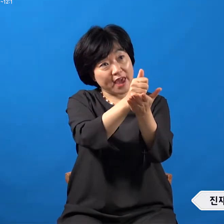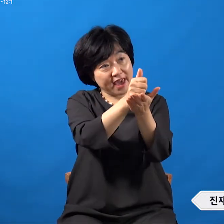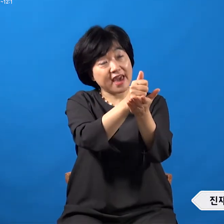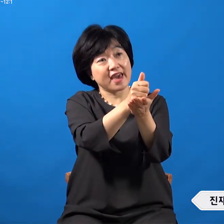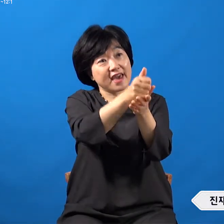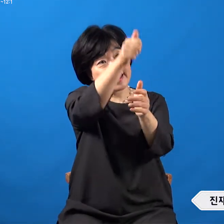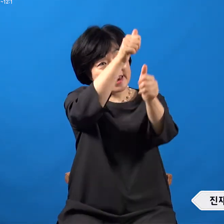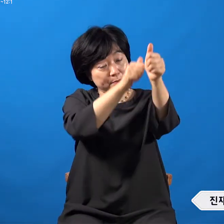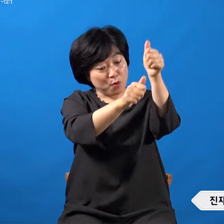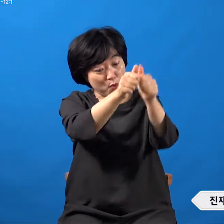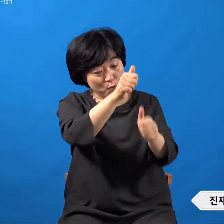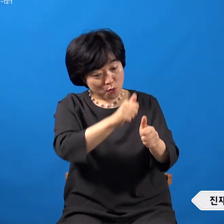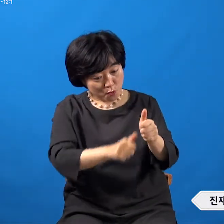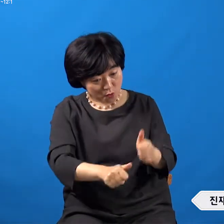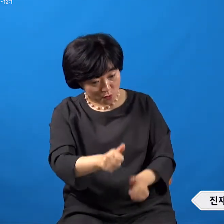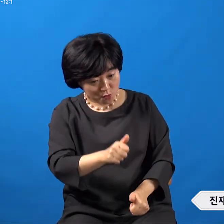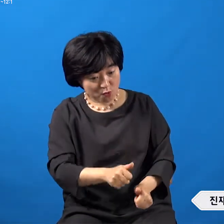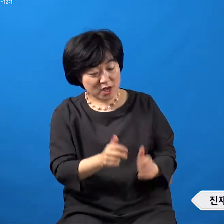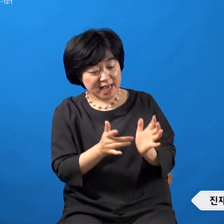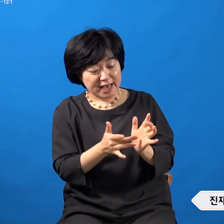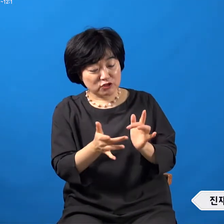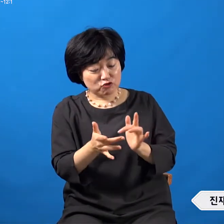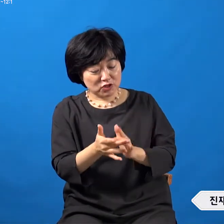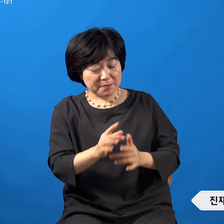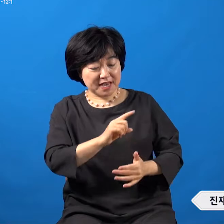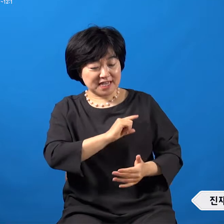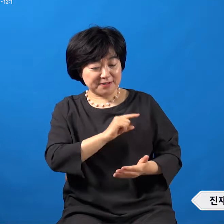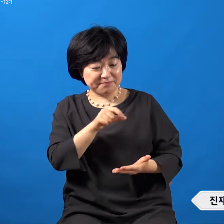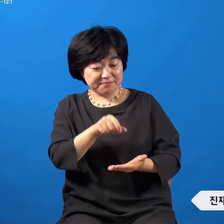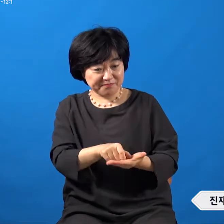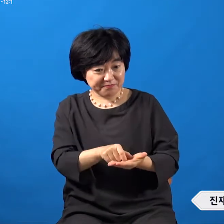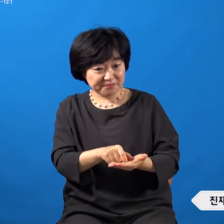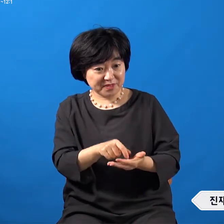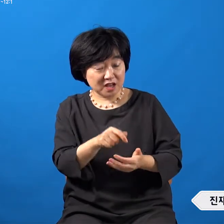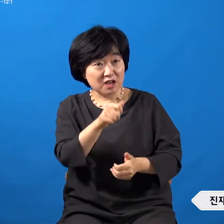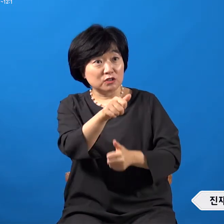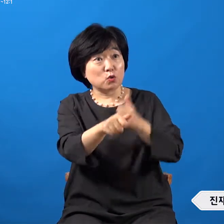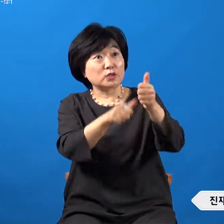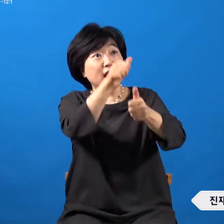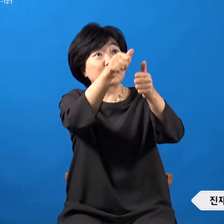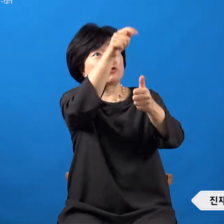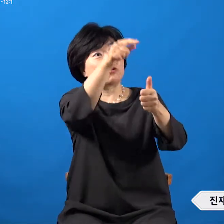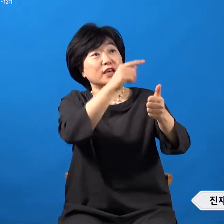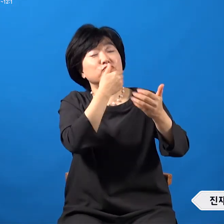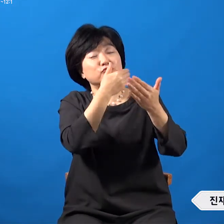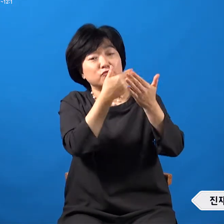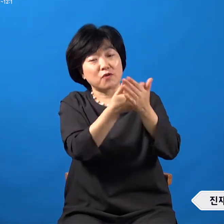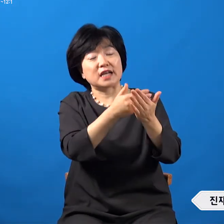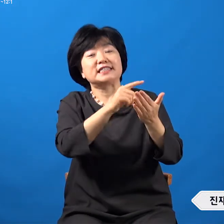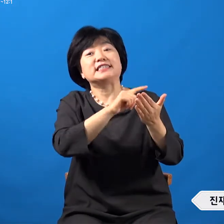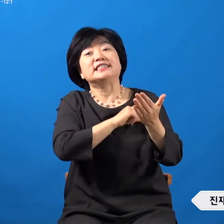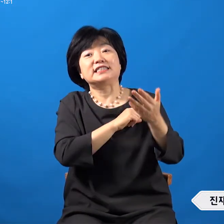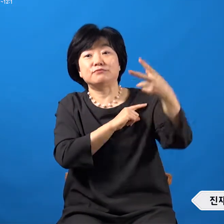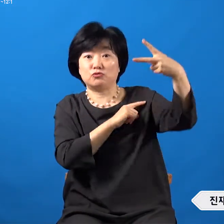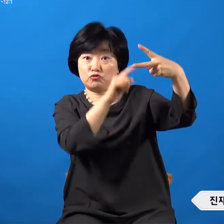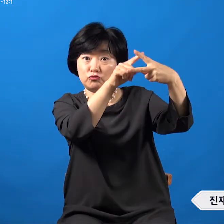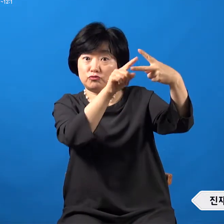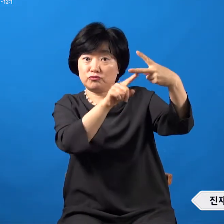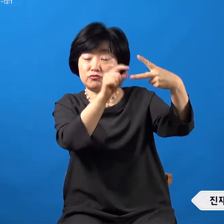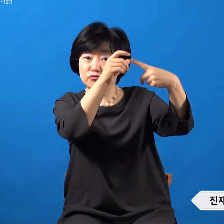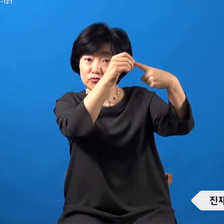계보라 하며 주님의 족보를 이야기하는데 가장 중요한 두 사람이 등장하고 그 중에 제일